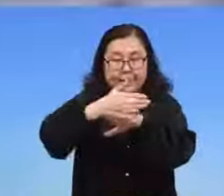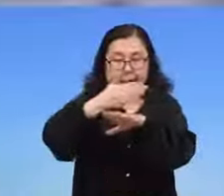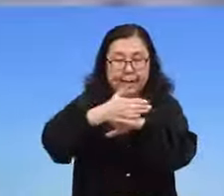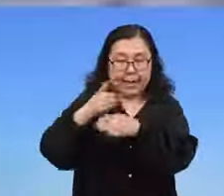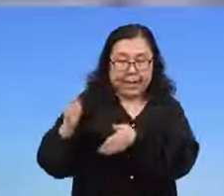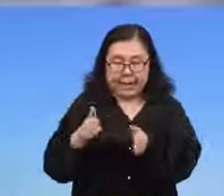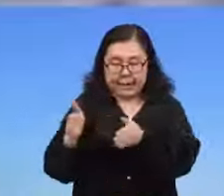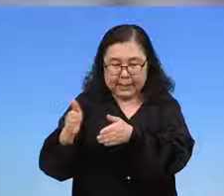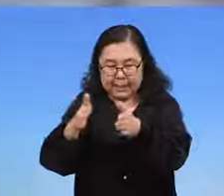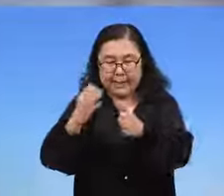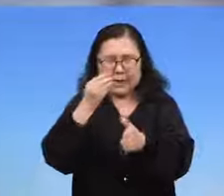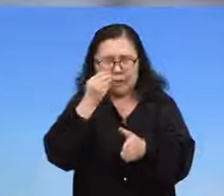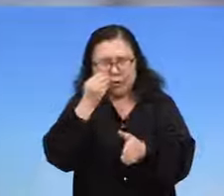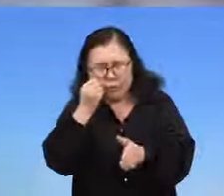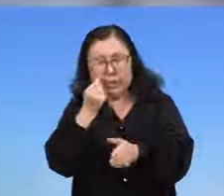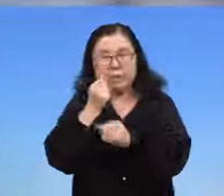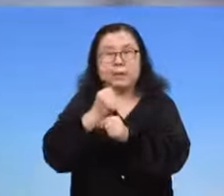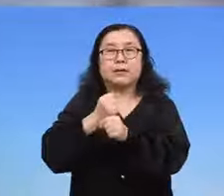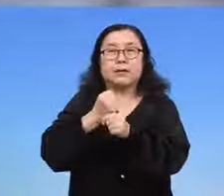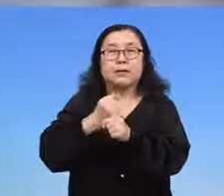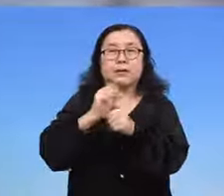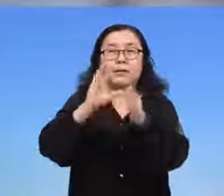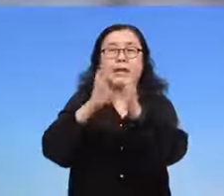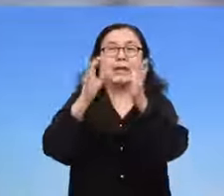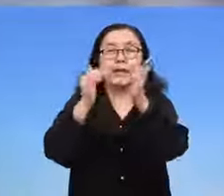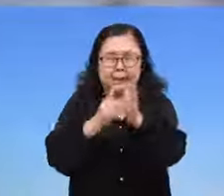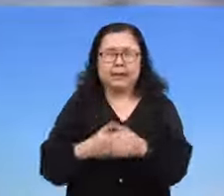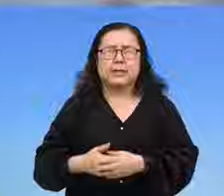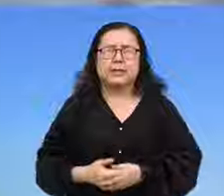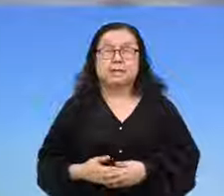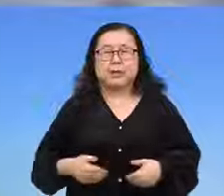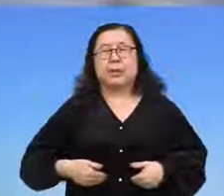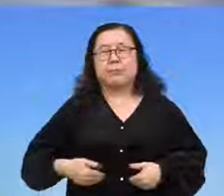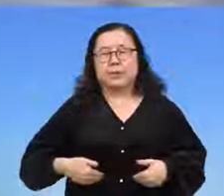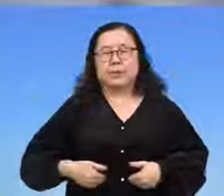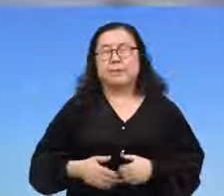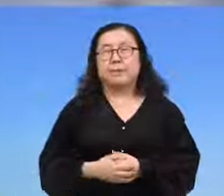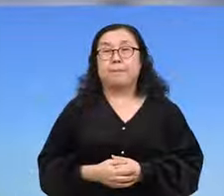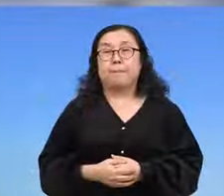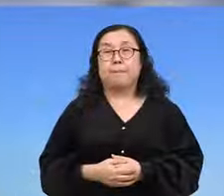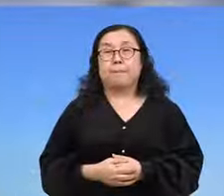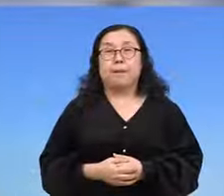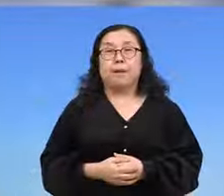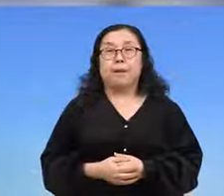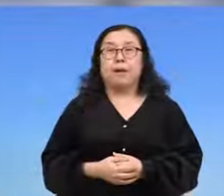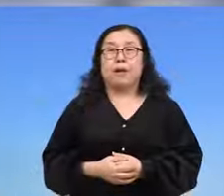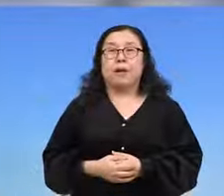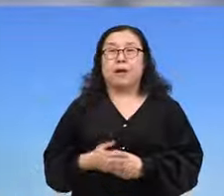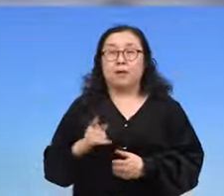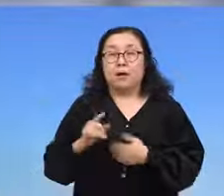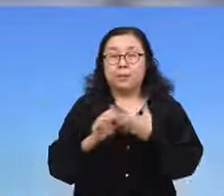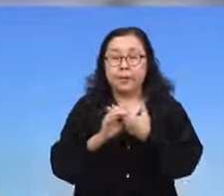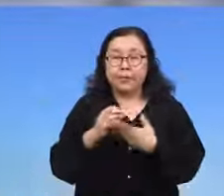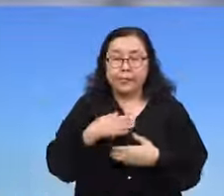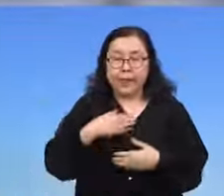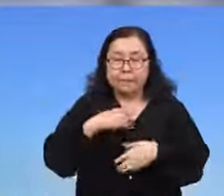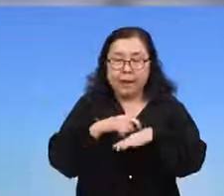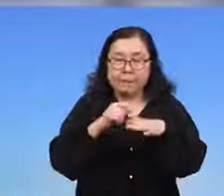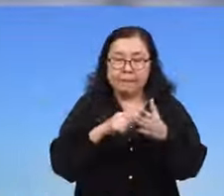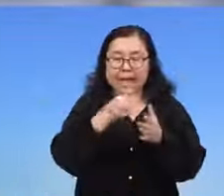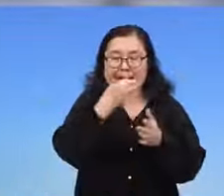감사의 회로가 길이 날 때까지. 왜 그래야 된다고요? 그래야